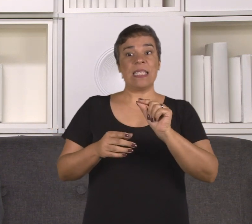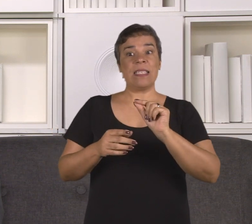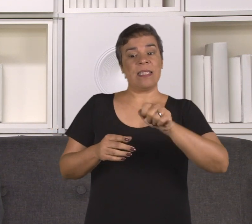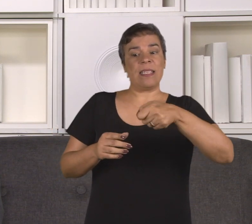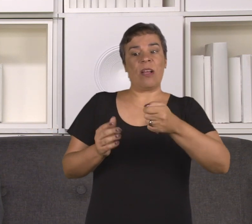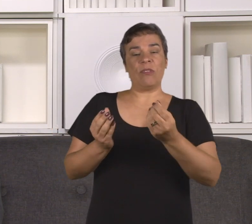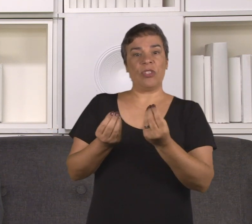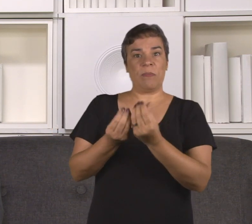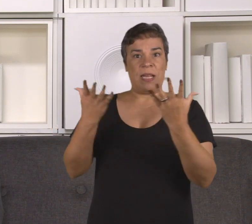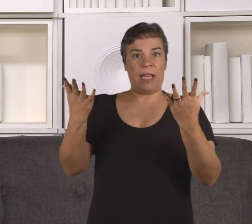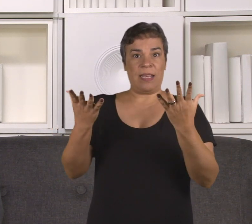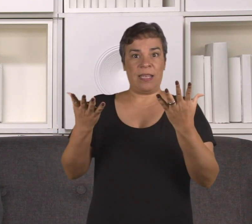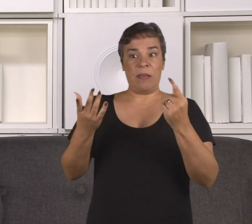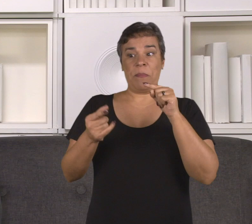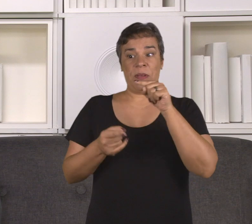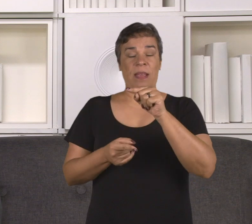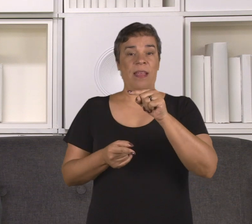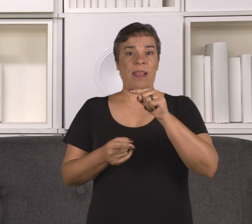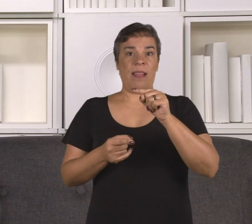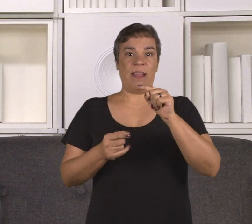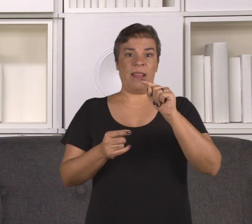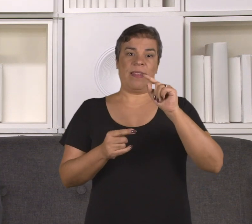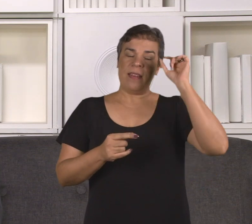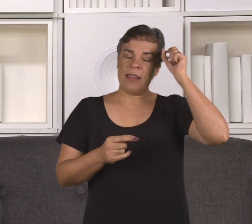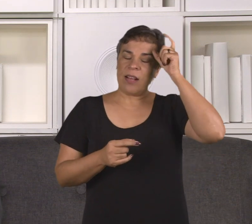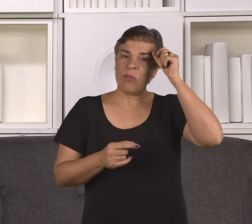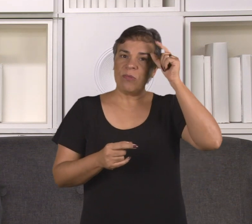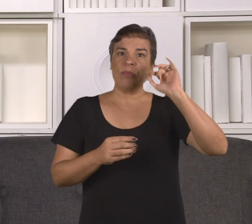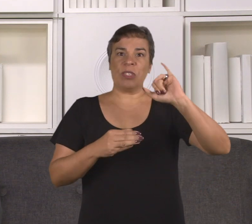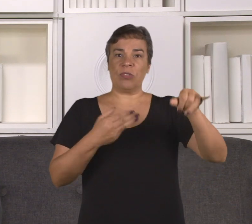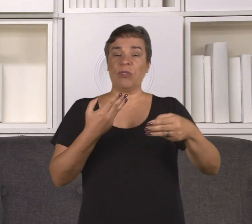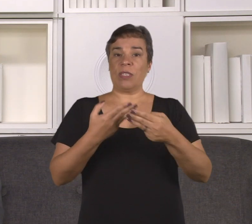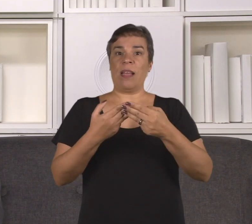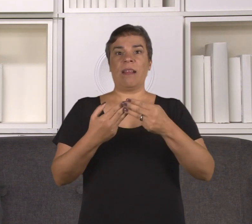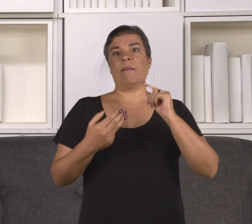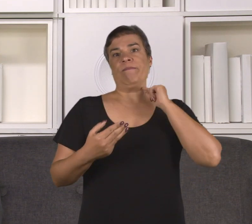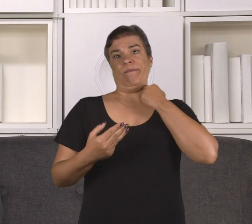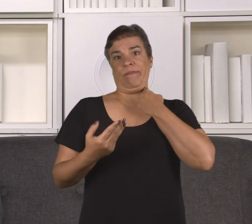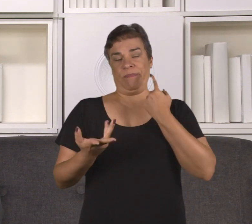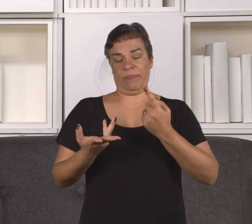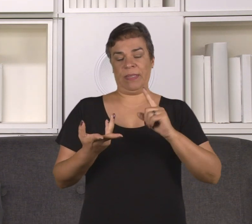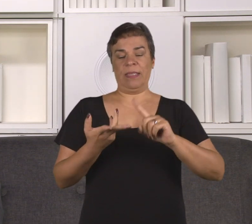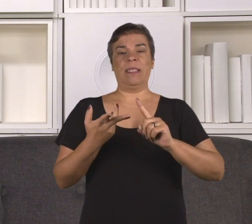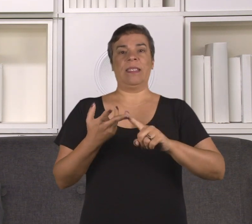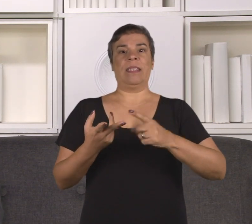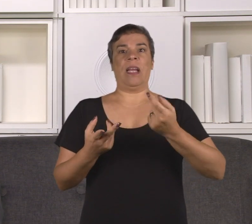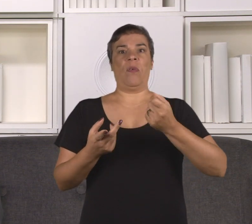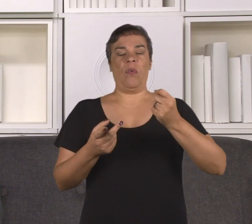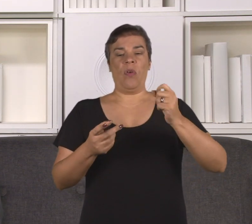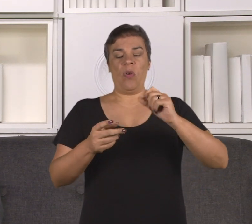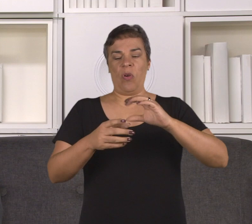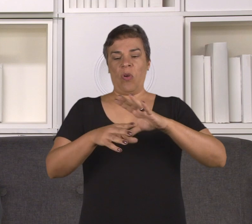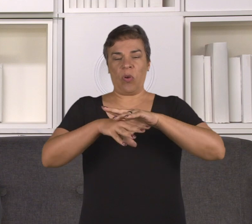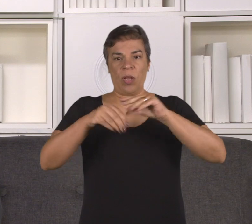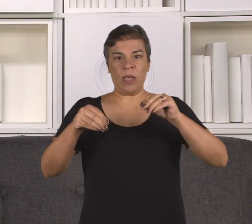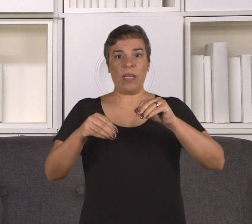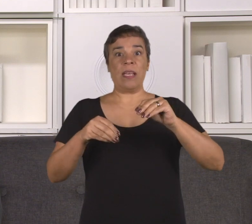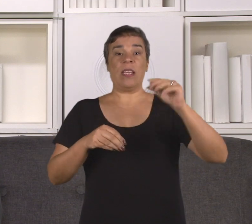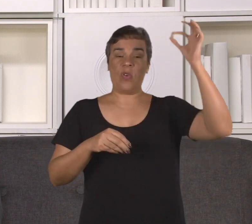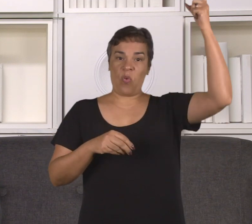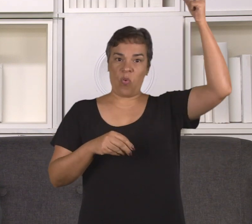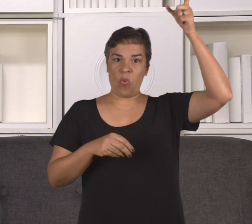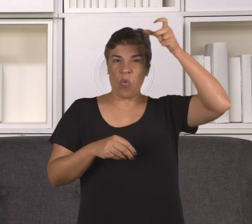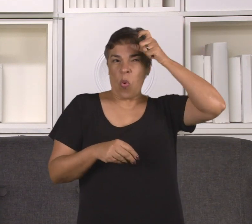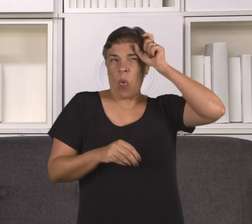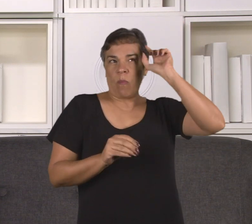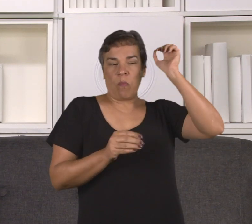sinais messiânicos, isto é, aqueles milagres que só o Messias poderia fazer. Curar um leproso, expulsar um demônio mudo,